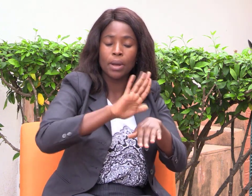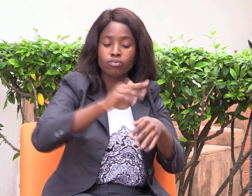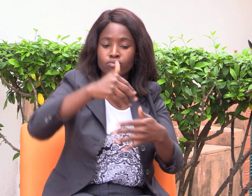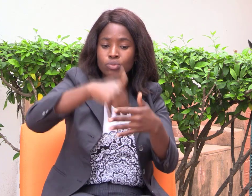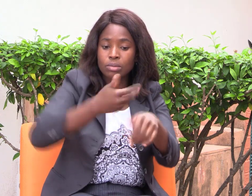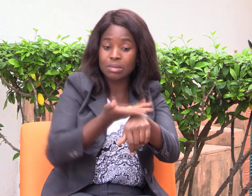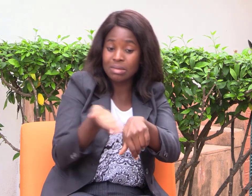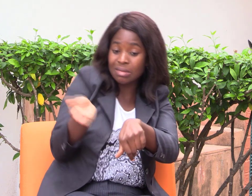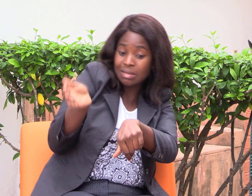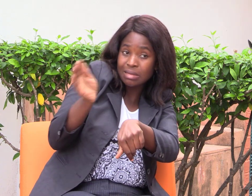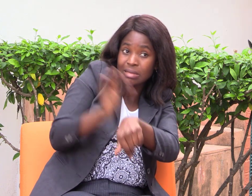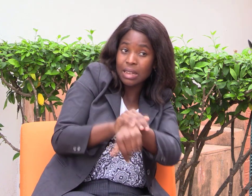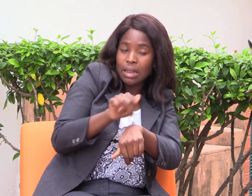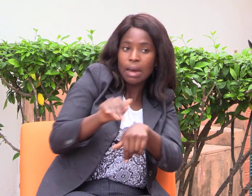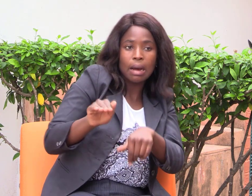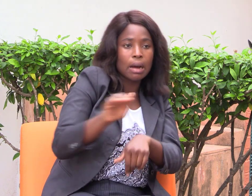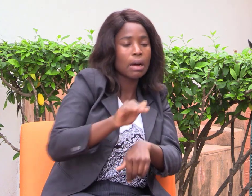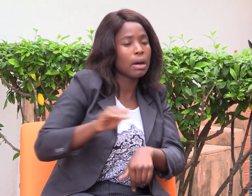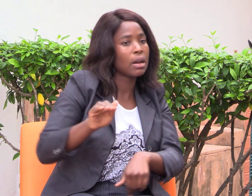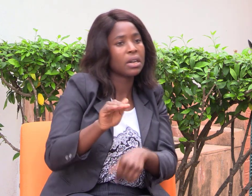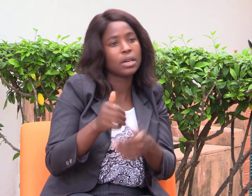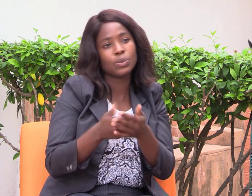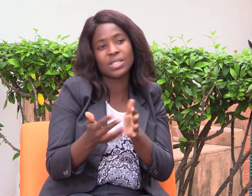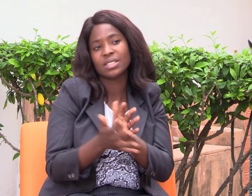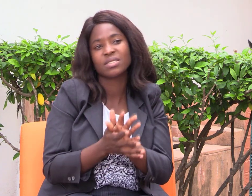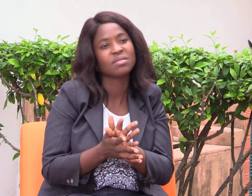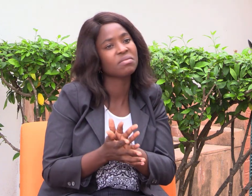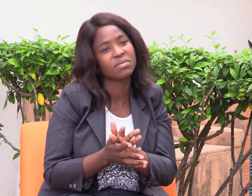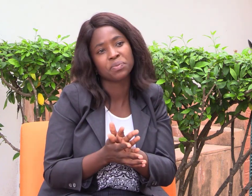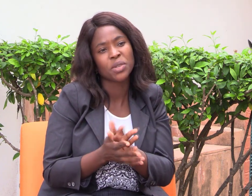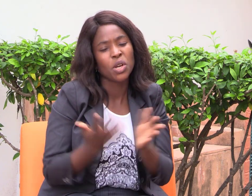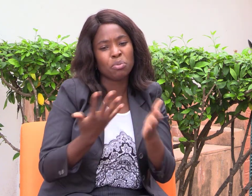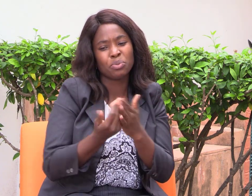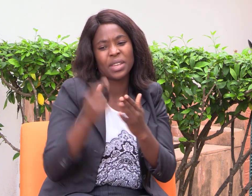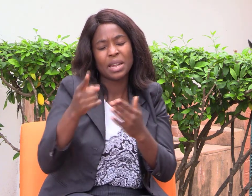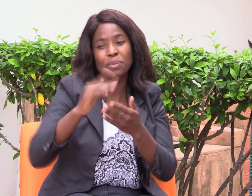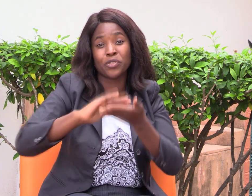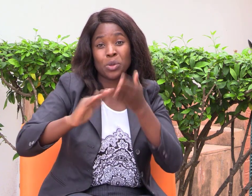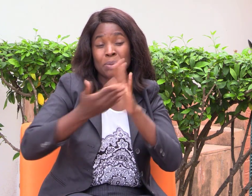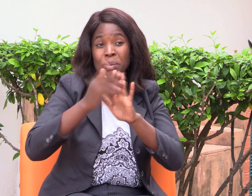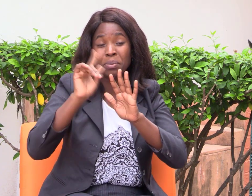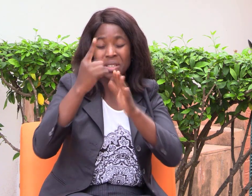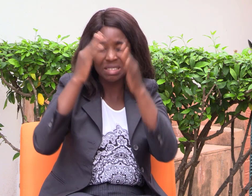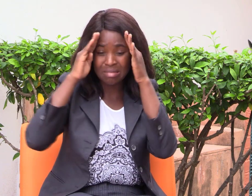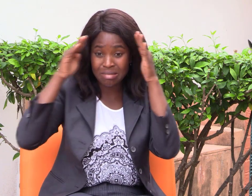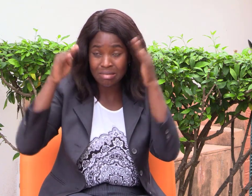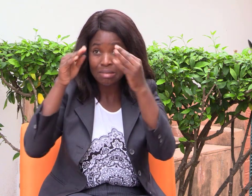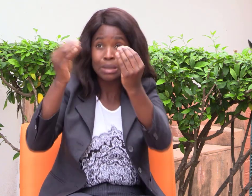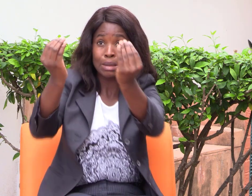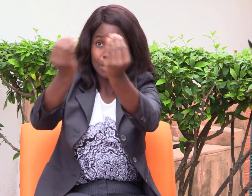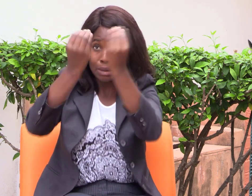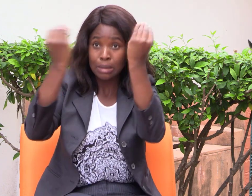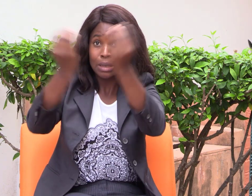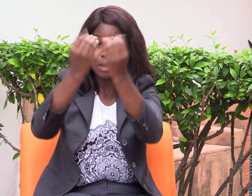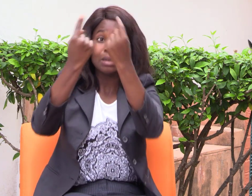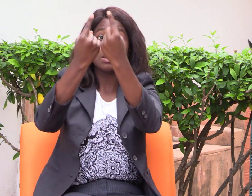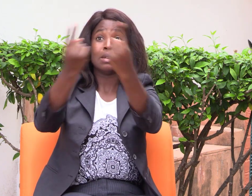crianças. Porque será algo, porque dizer que existem professores realmente que conhecem a língua de sinais, estão